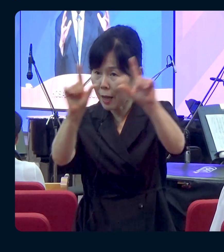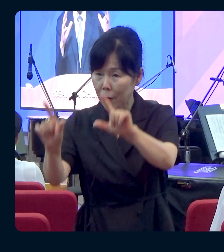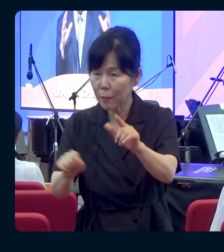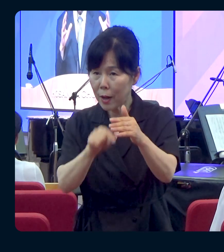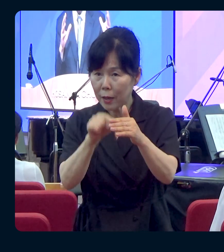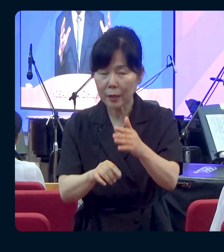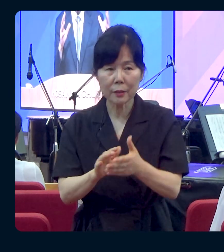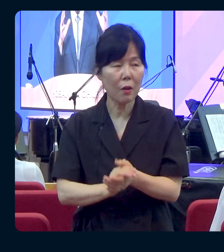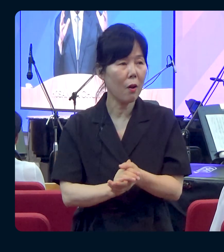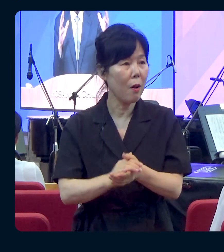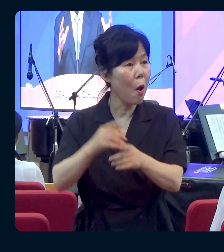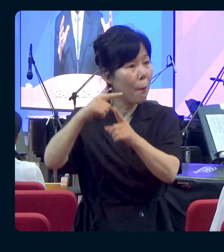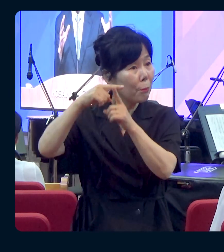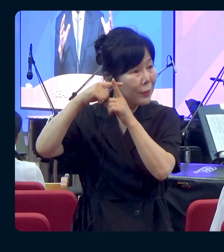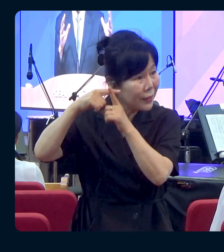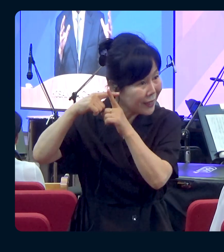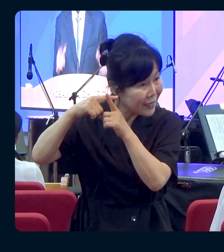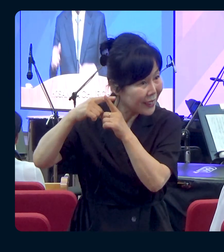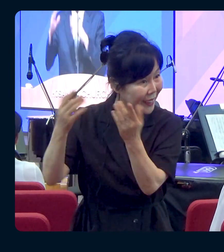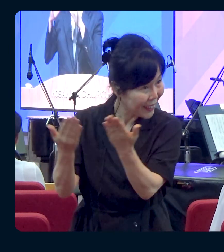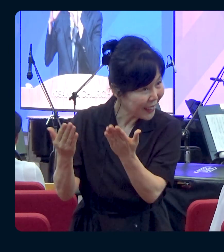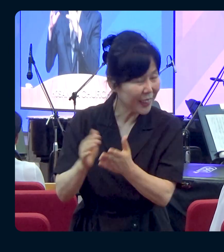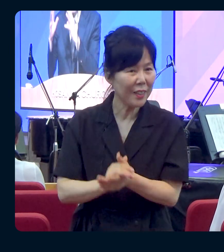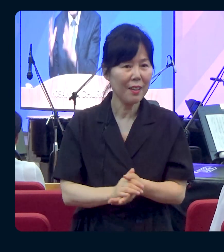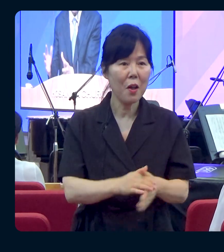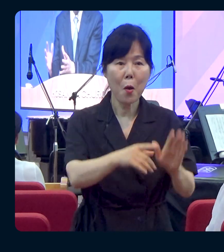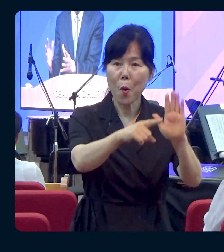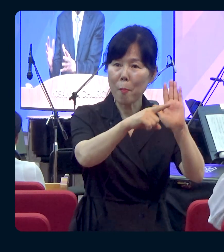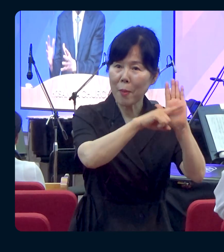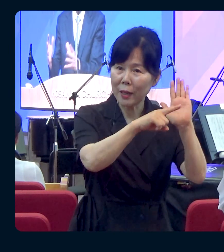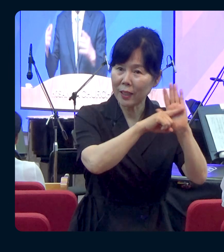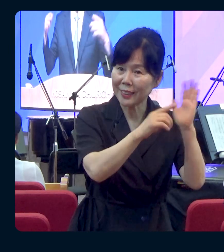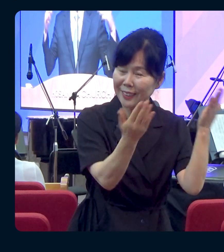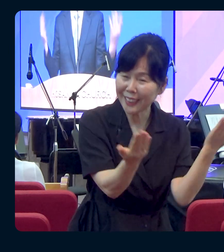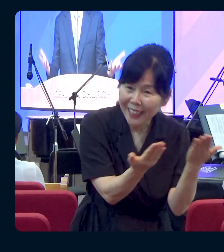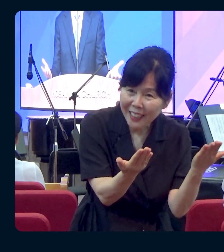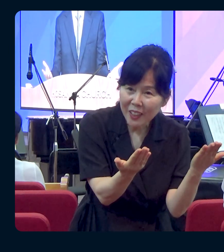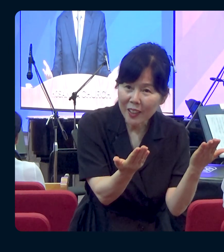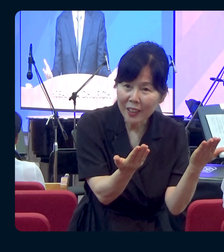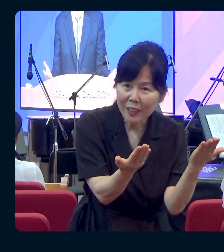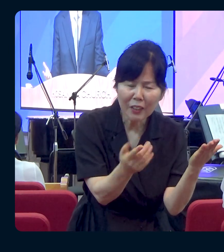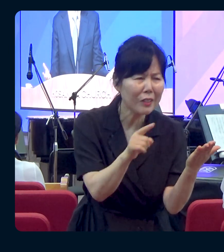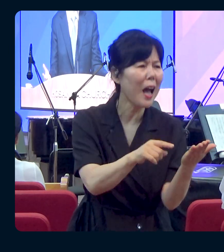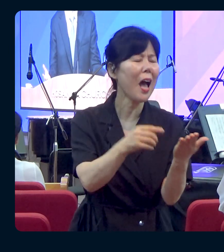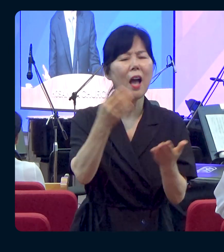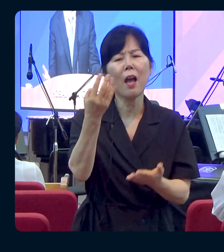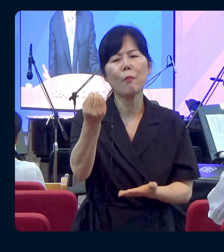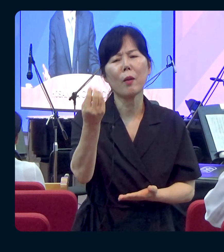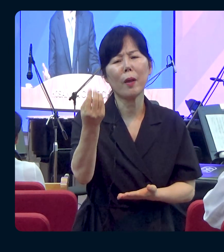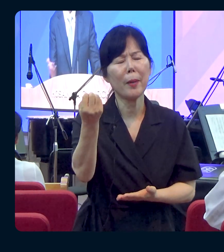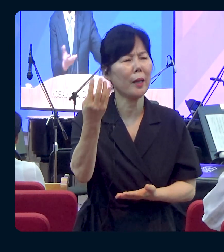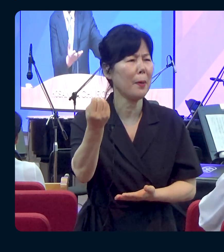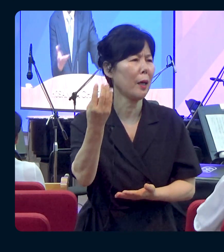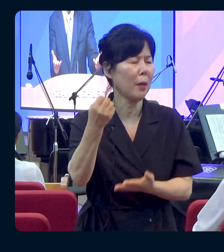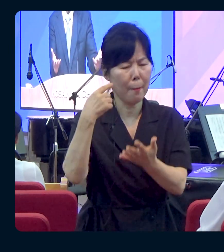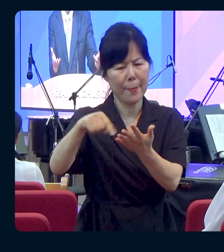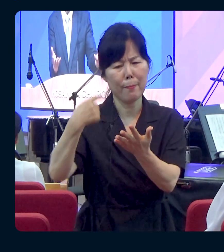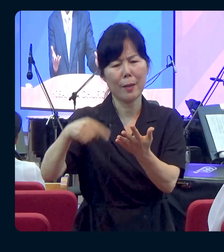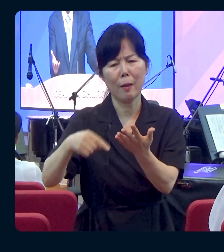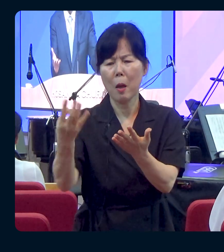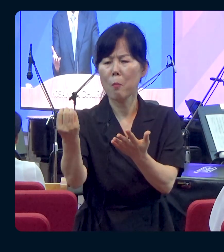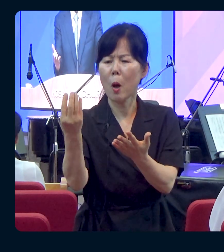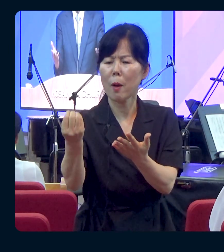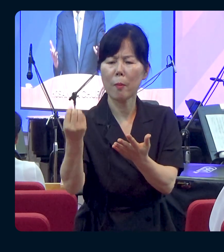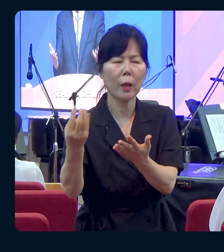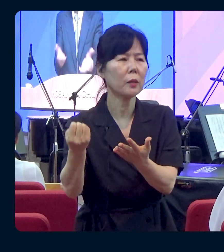그가 살아온 것 중에서 플러스가 되는 것들과 그리고 마이너스가 되는 것들을 다 카운트하세요.